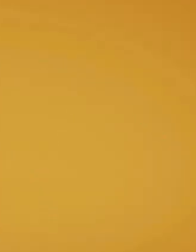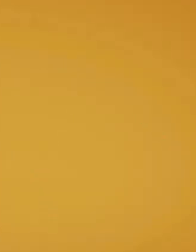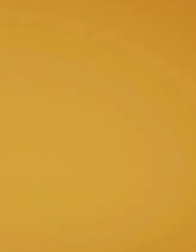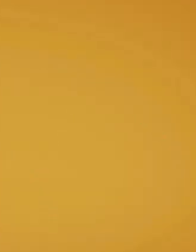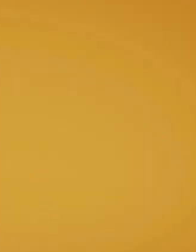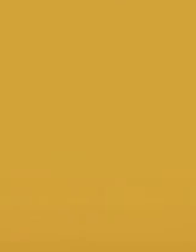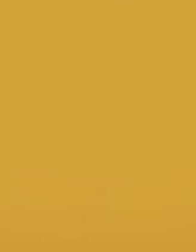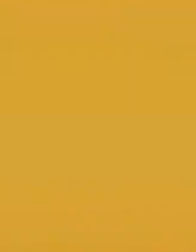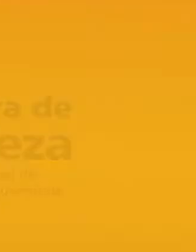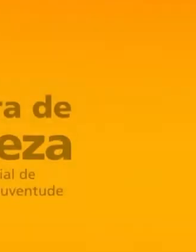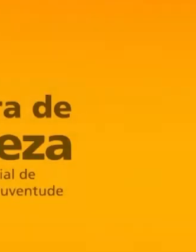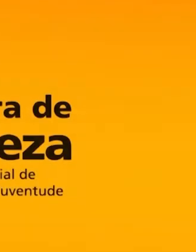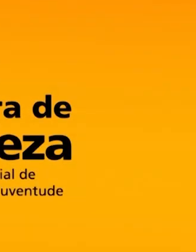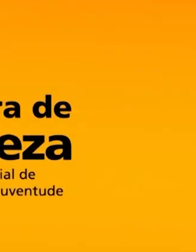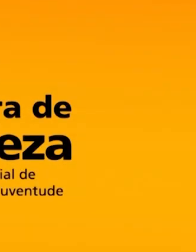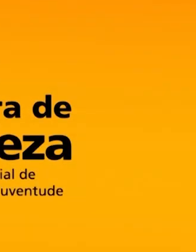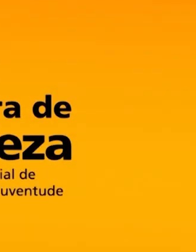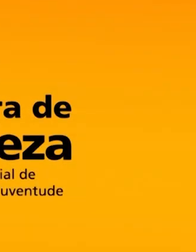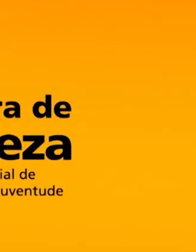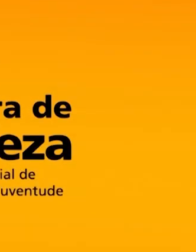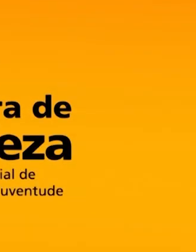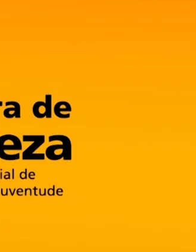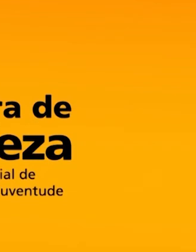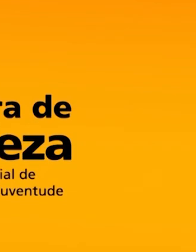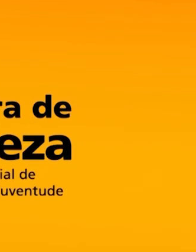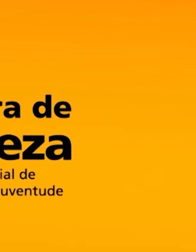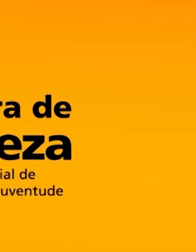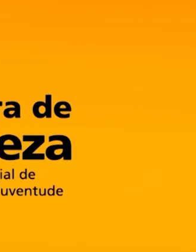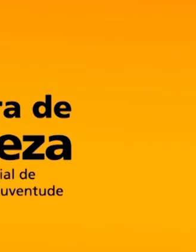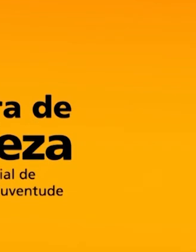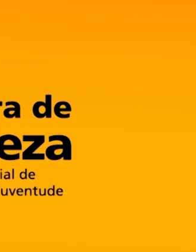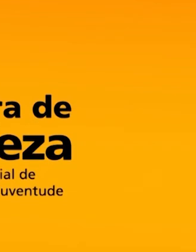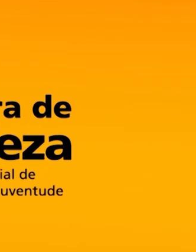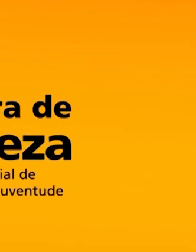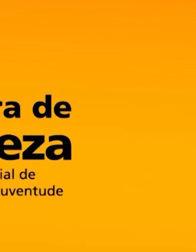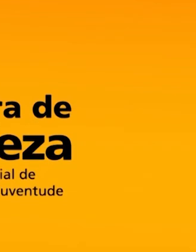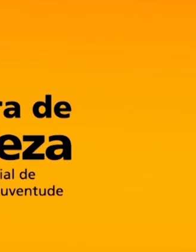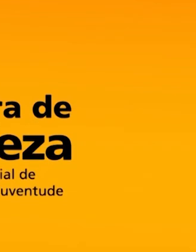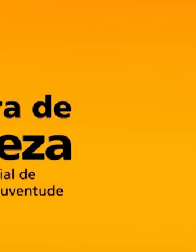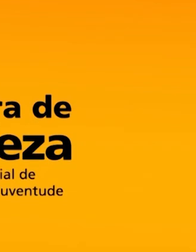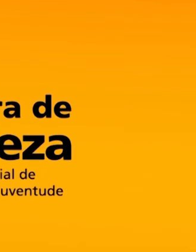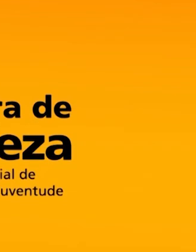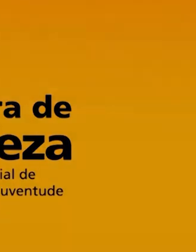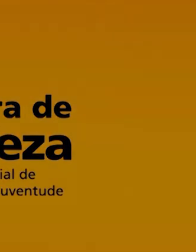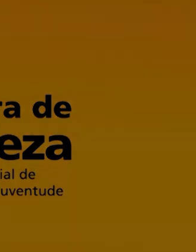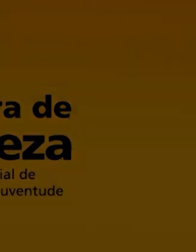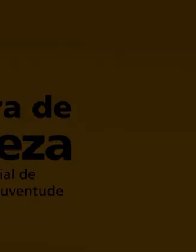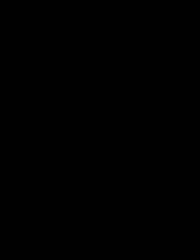da